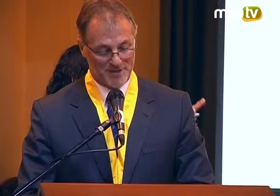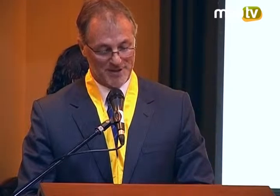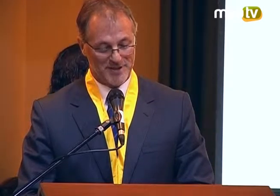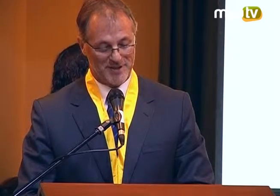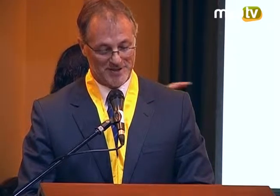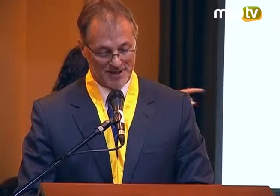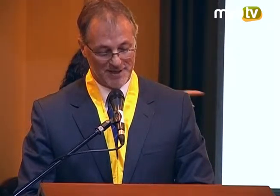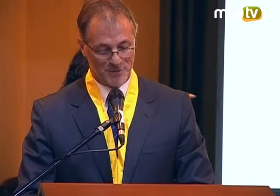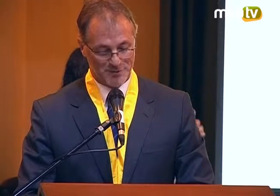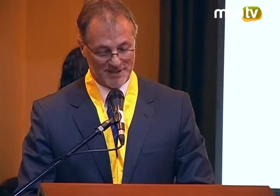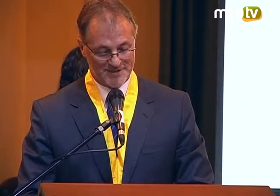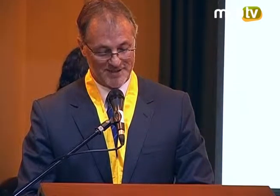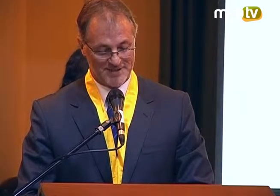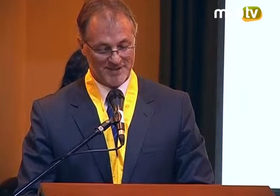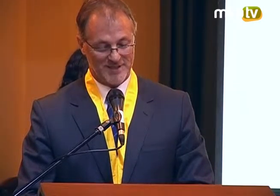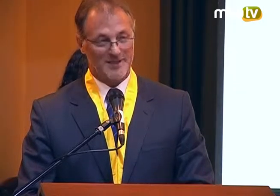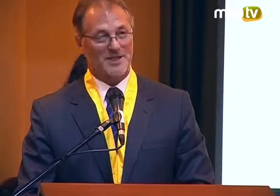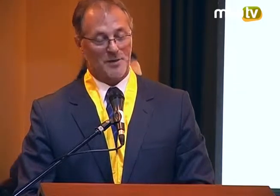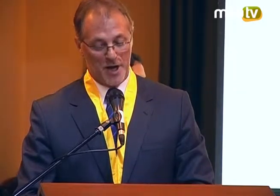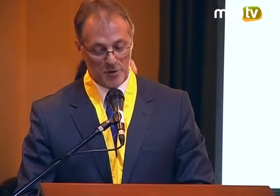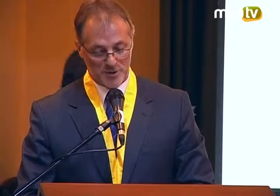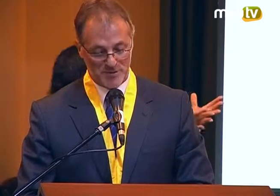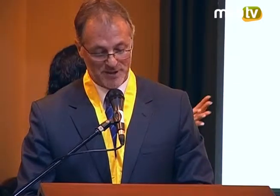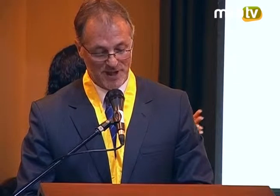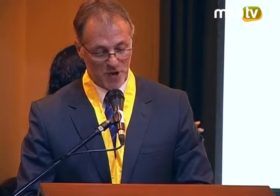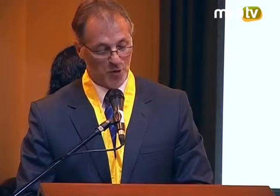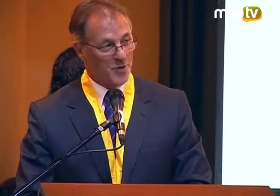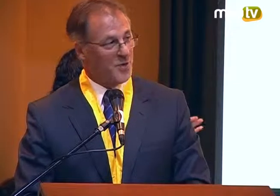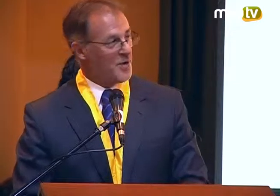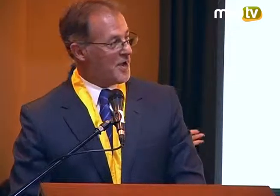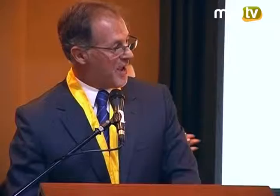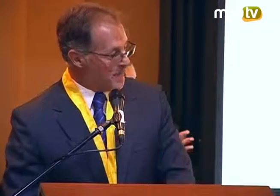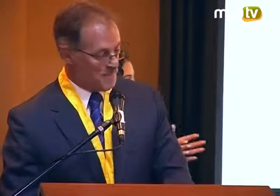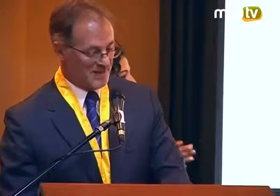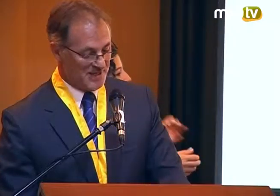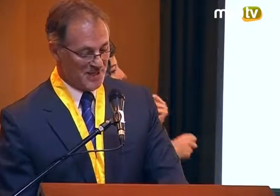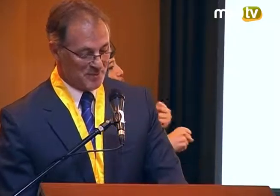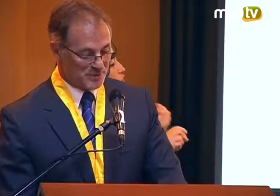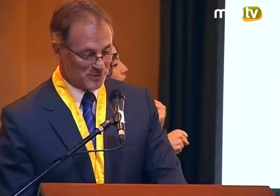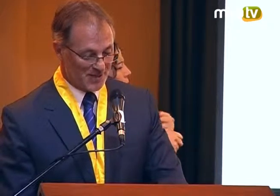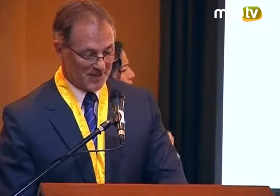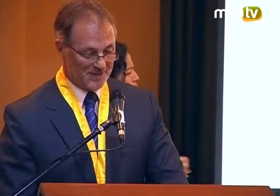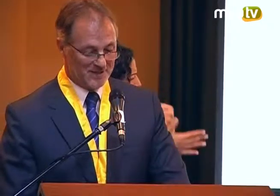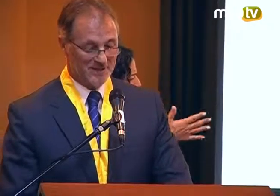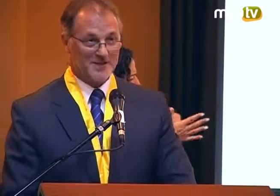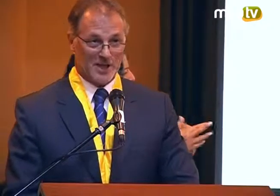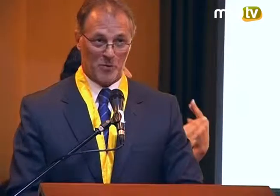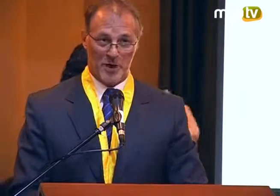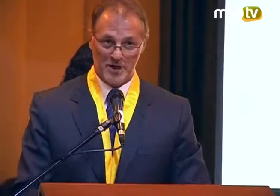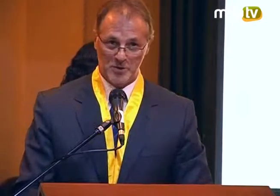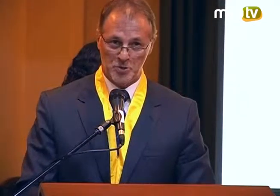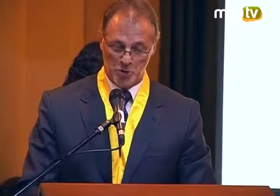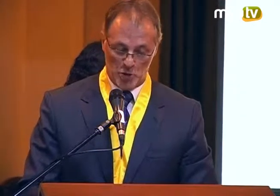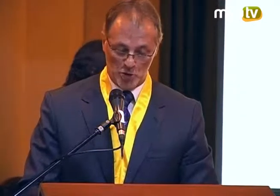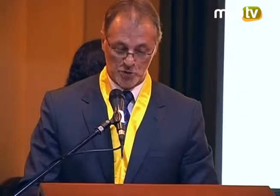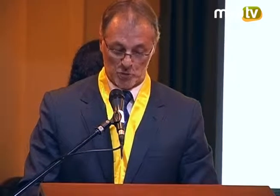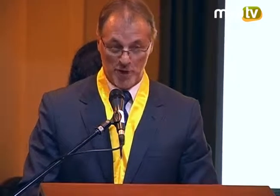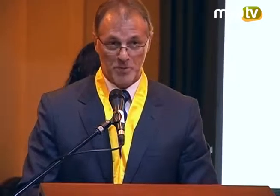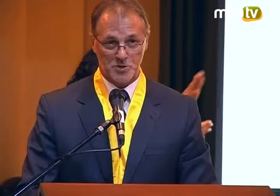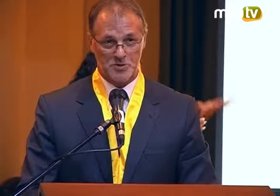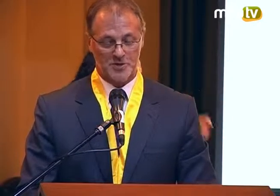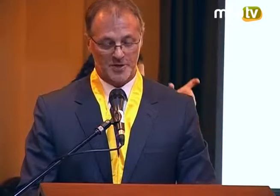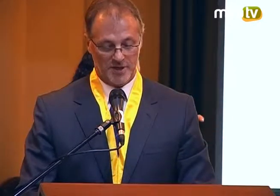claro referente de entrega entusiasta, trabajo disciplinado, empatía personal, de la cual